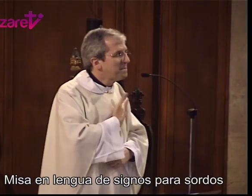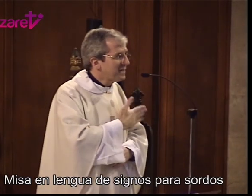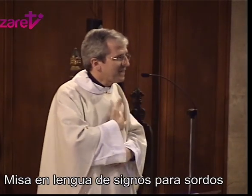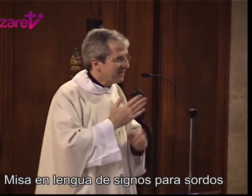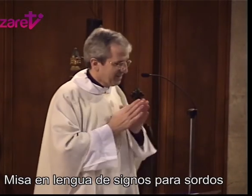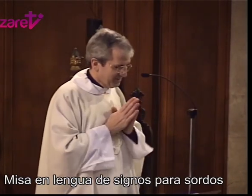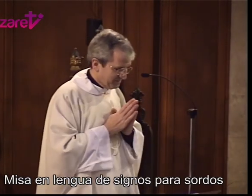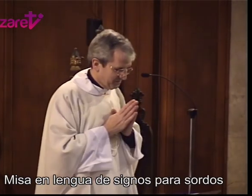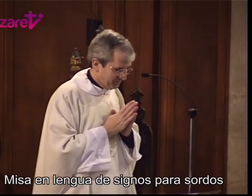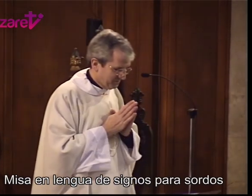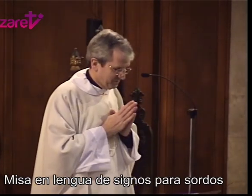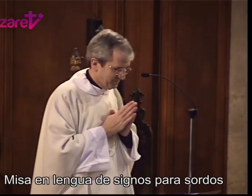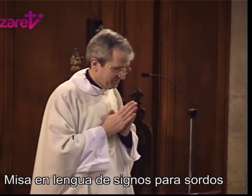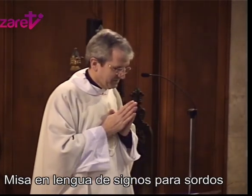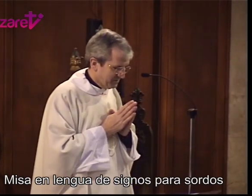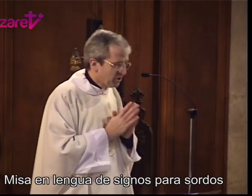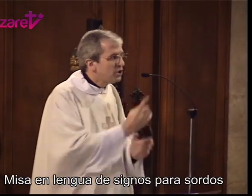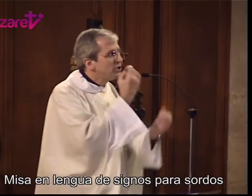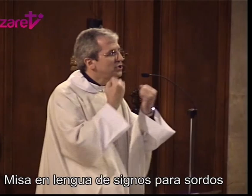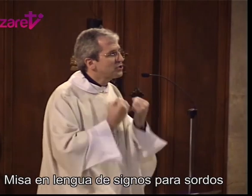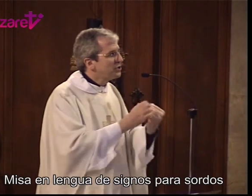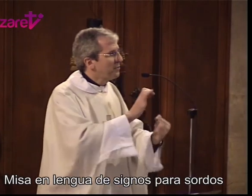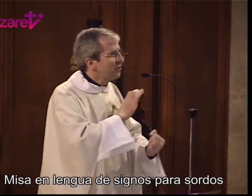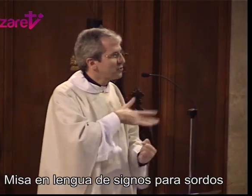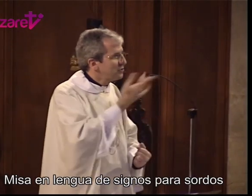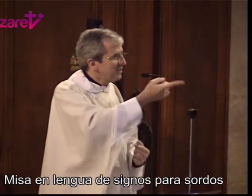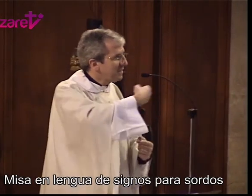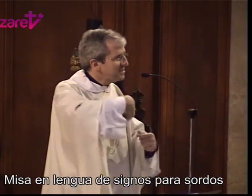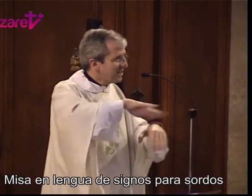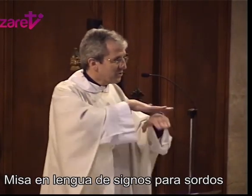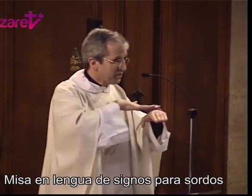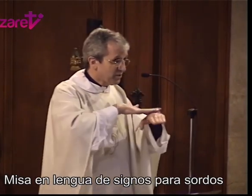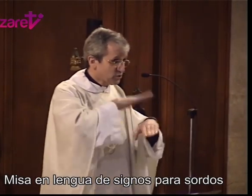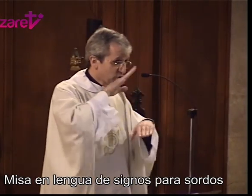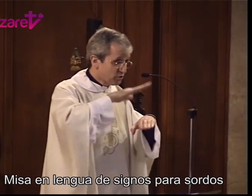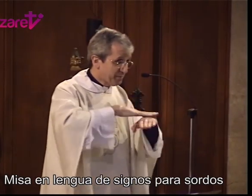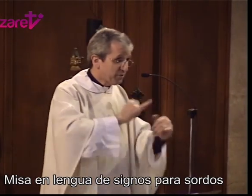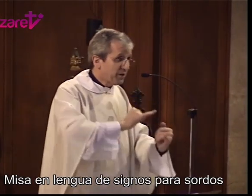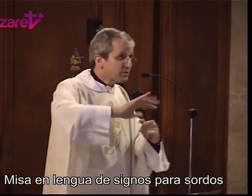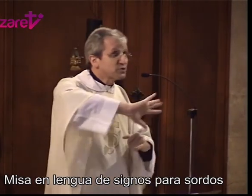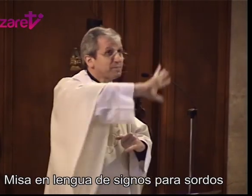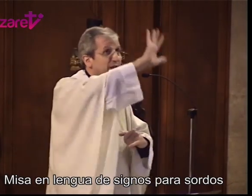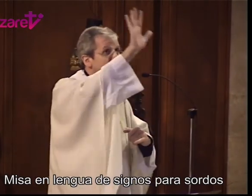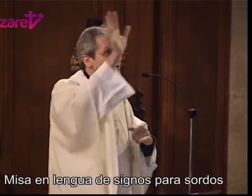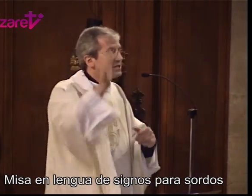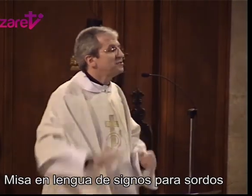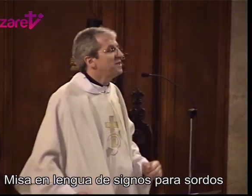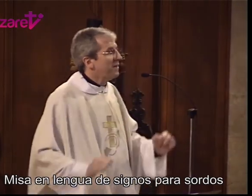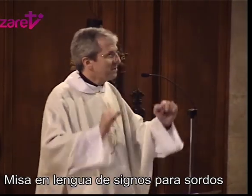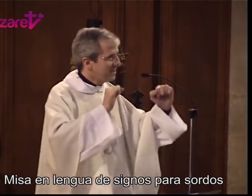piedad. Señor, ten piedad. Dios Todopoderoso, tenga misericordia de nosotros, perdone nuestros pecados y nos lleve a la vida